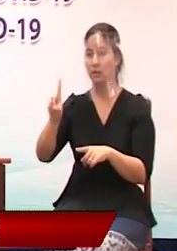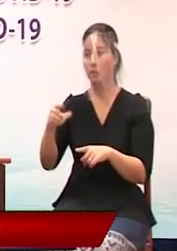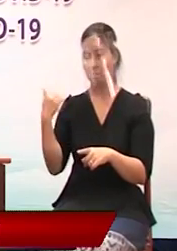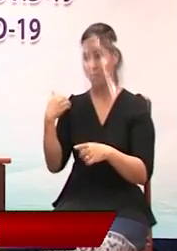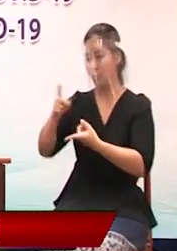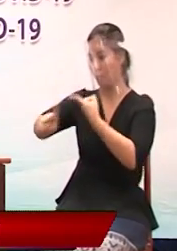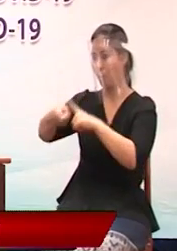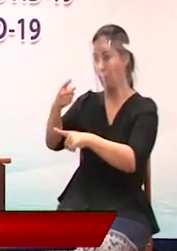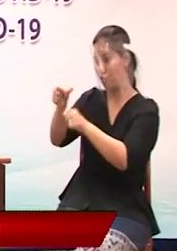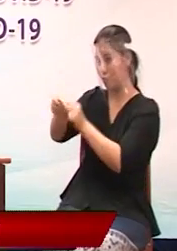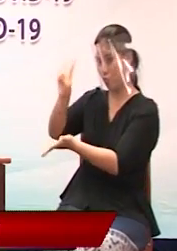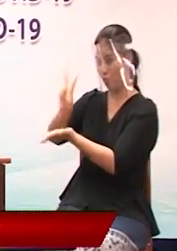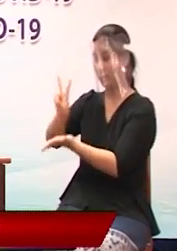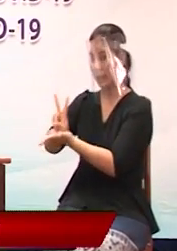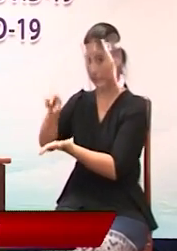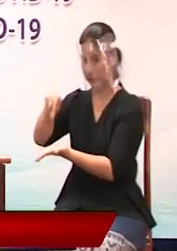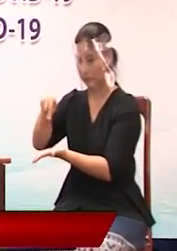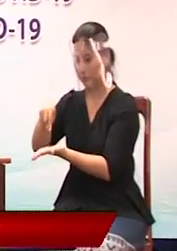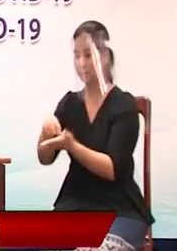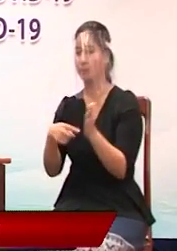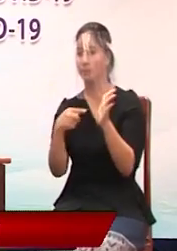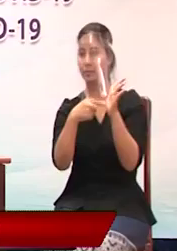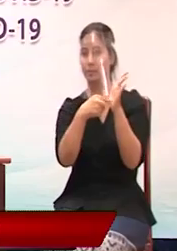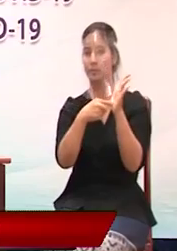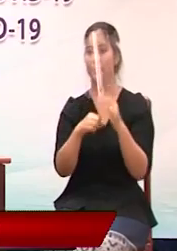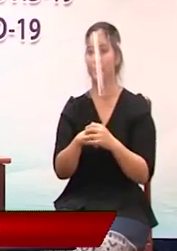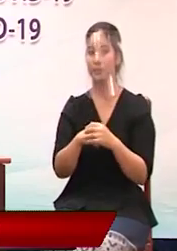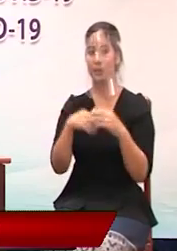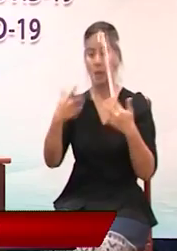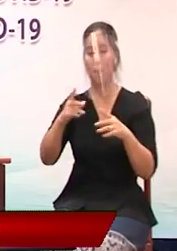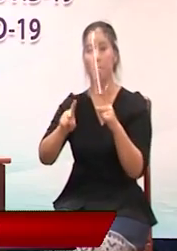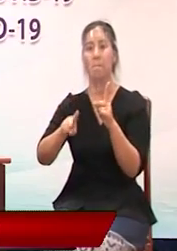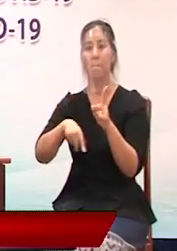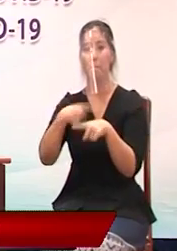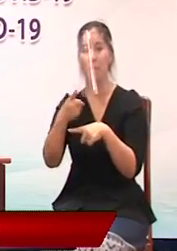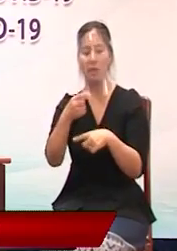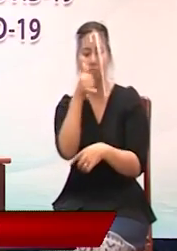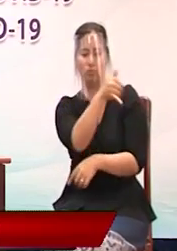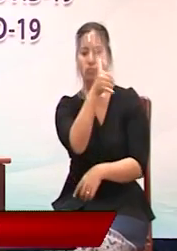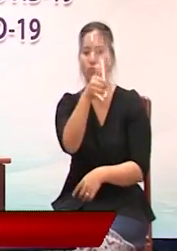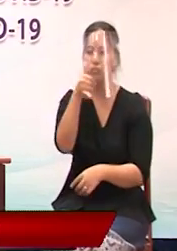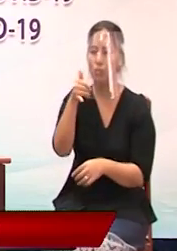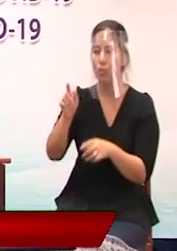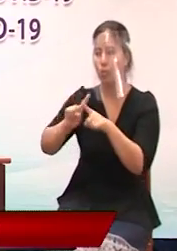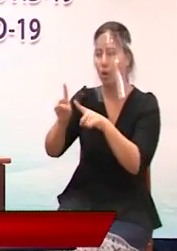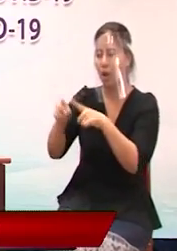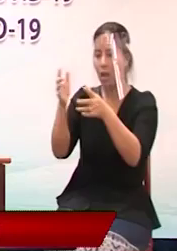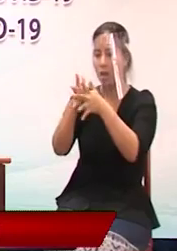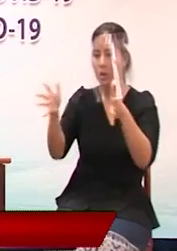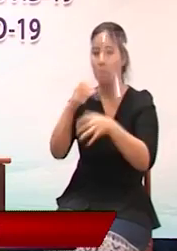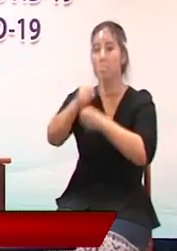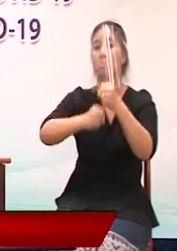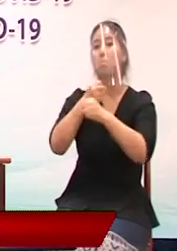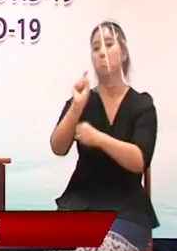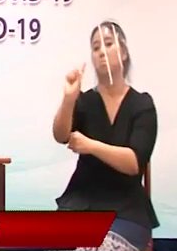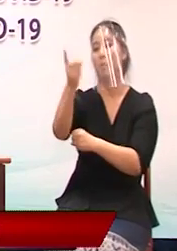รณี59 1กรณีสัมผัสกับกรณี58 1กรณีปัจจุบันผู้สัมผัสใกล้ชิดกับทั้ง6กรณี